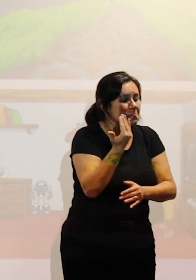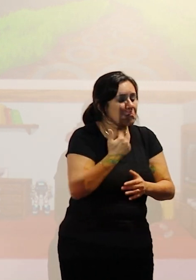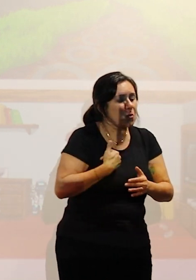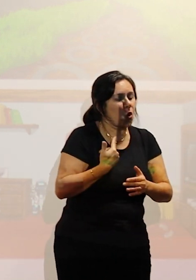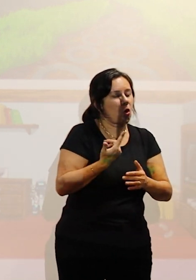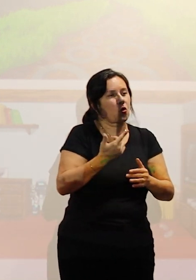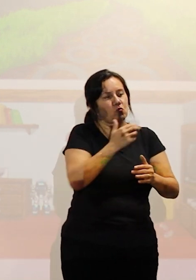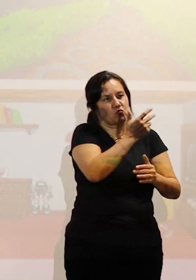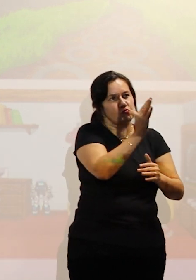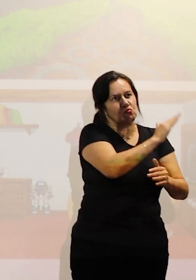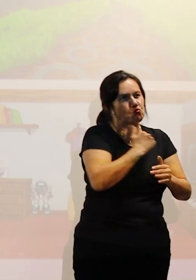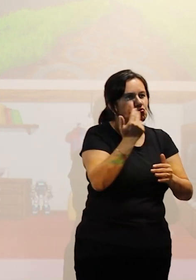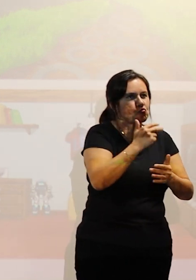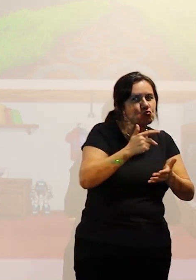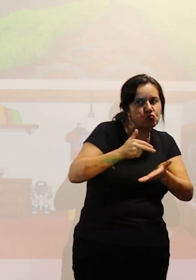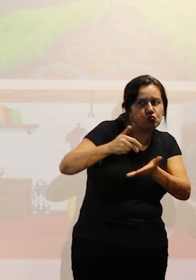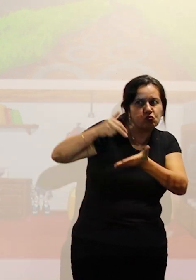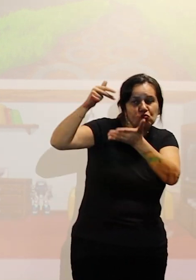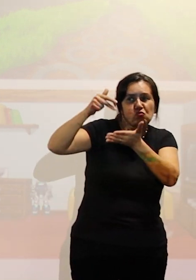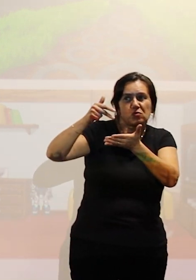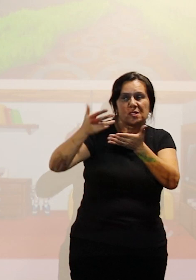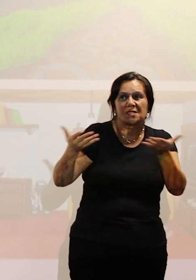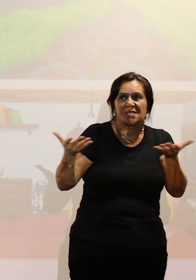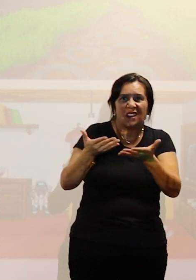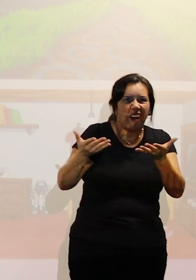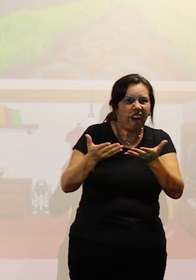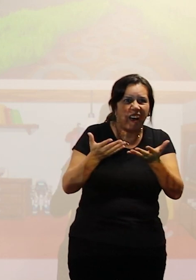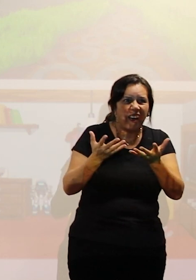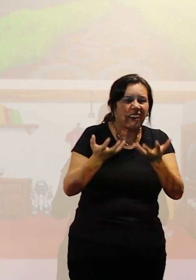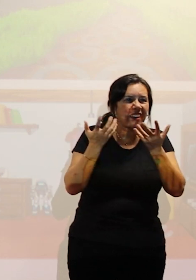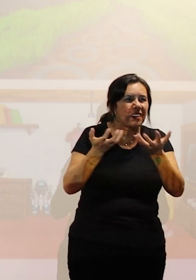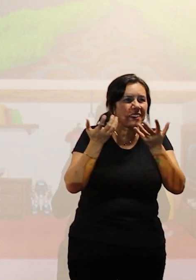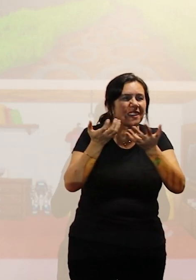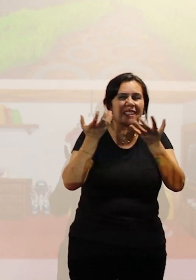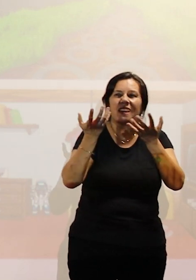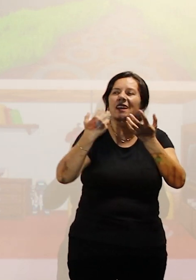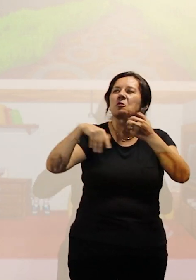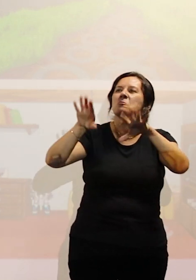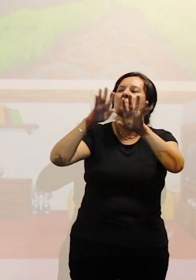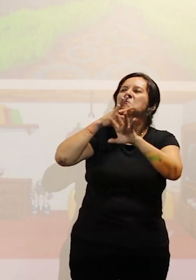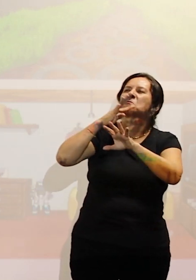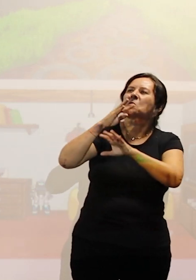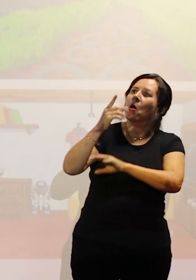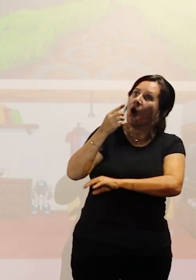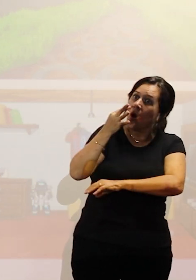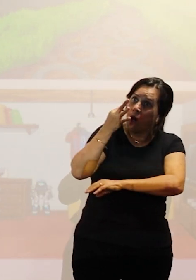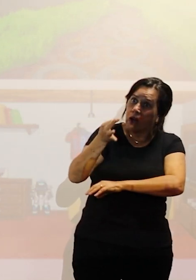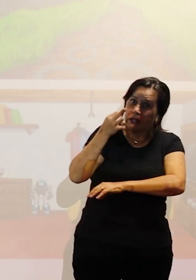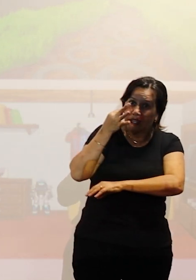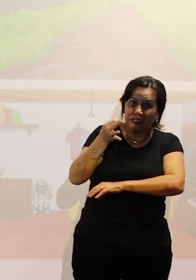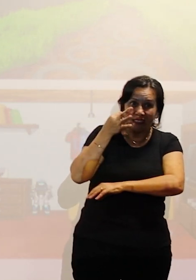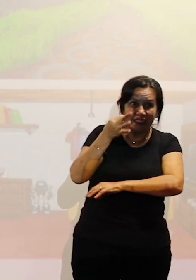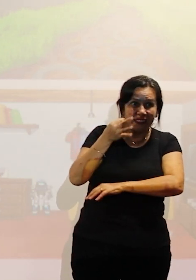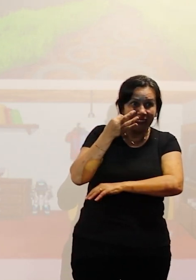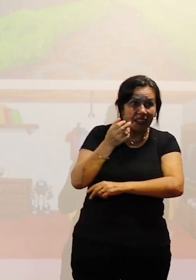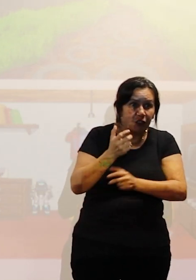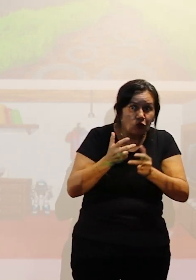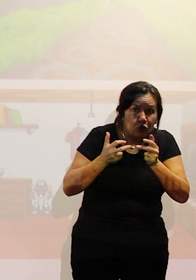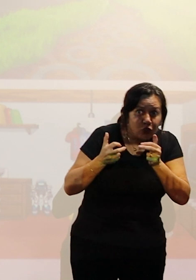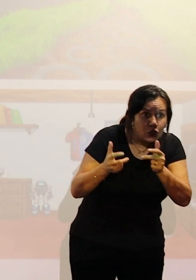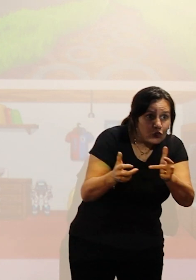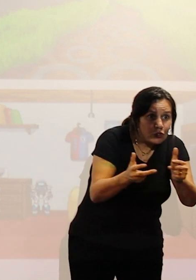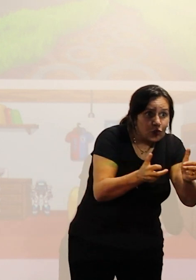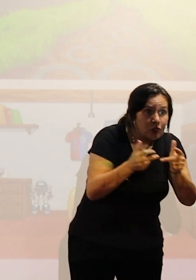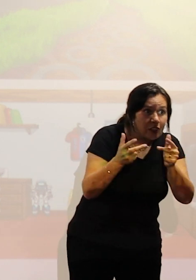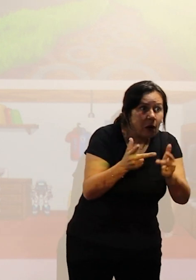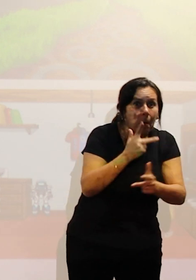até para o espaço no Among Us quando você morre. E eu ficava explorando cada pedacinho da nave. Eu falei, olha só que interessante. Eu já tinha jogado várias vezes, mas dessa vez eu